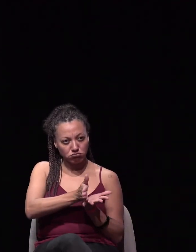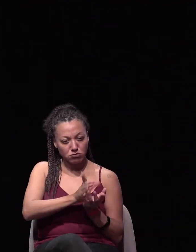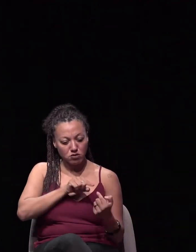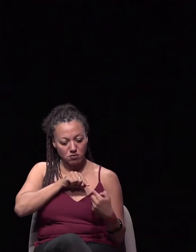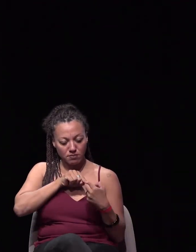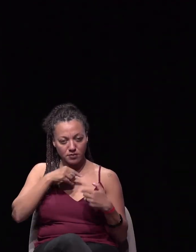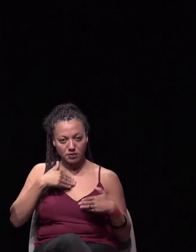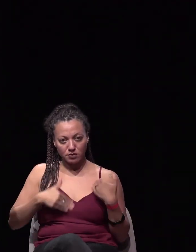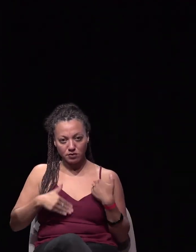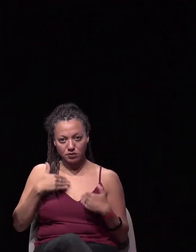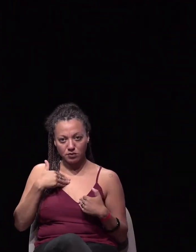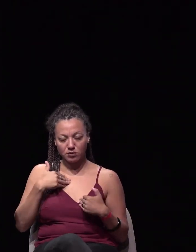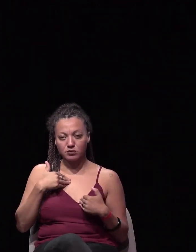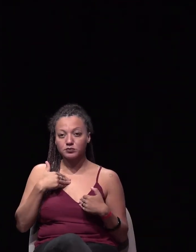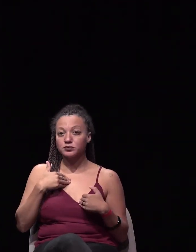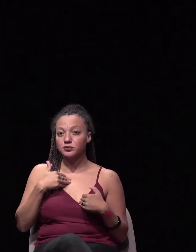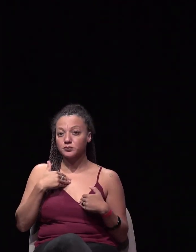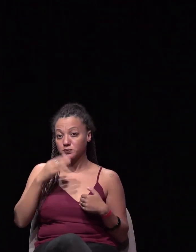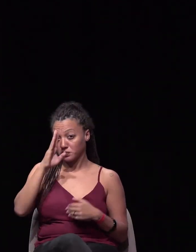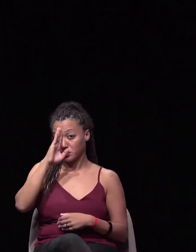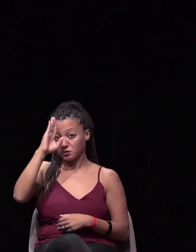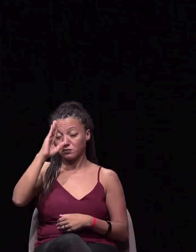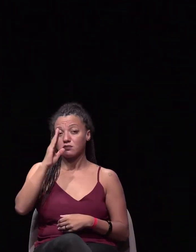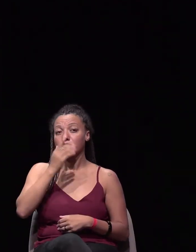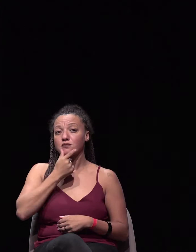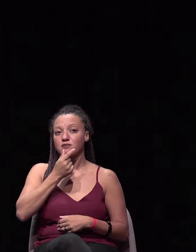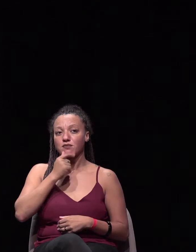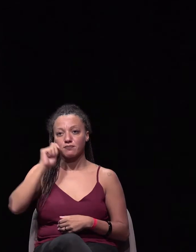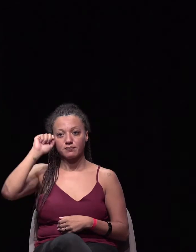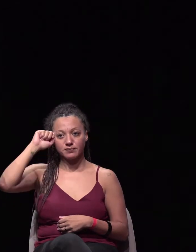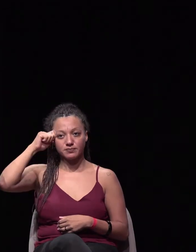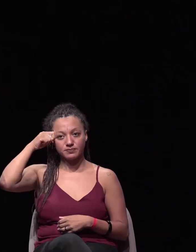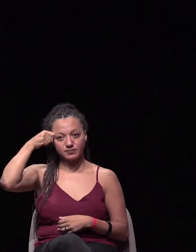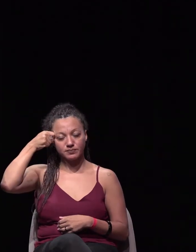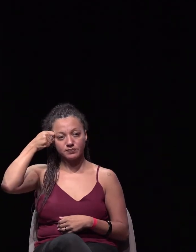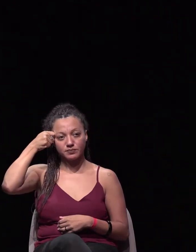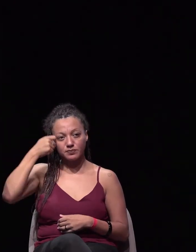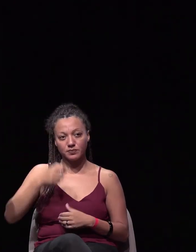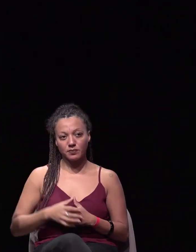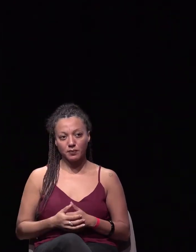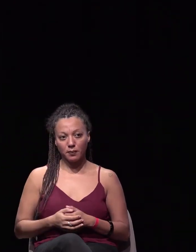corpo, sobretudo ao corpo dos homens negros, né?